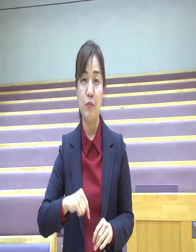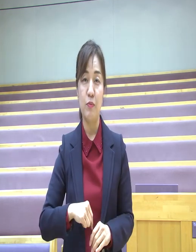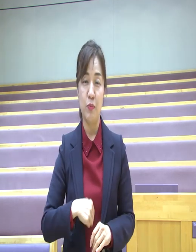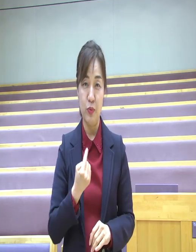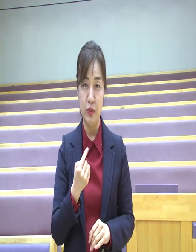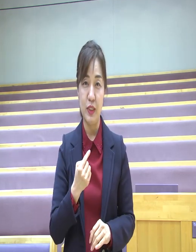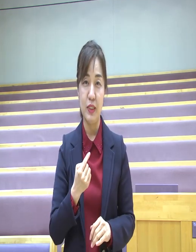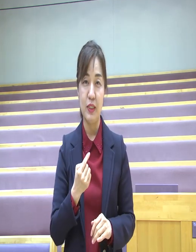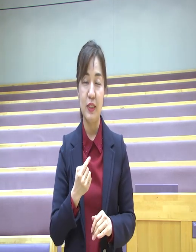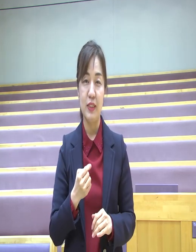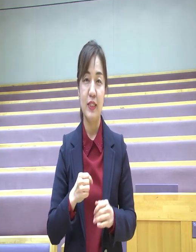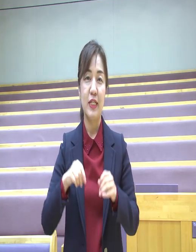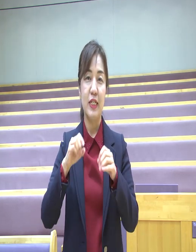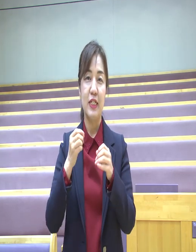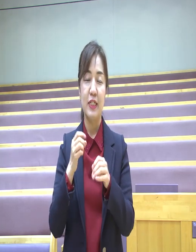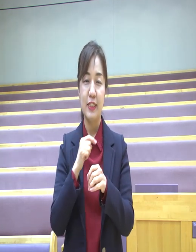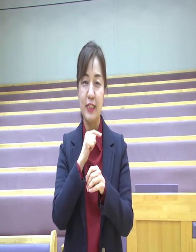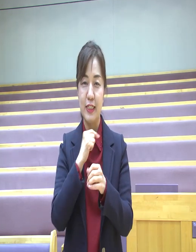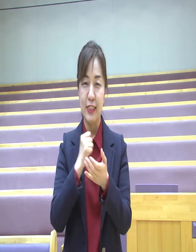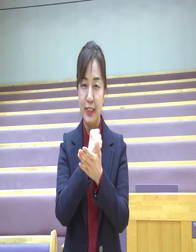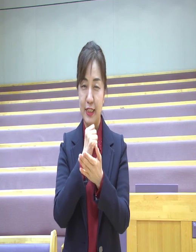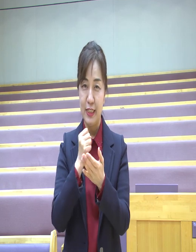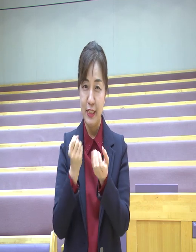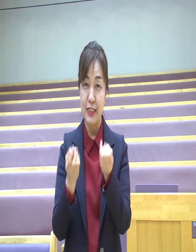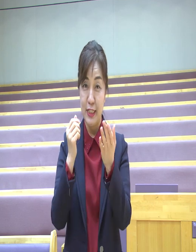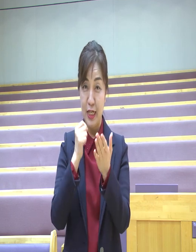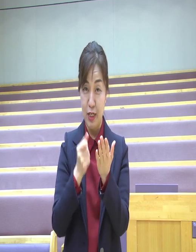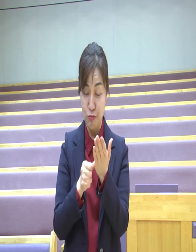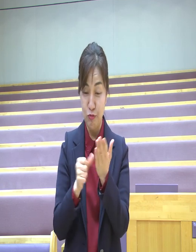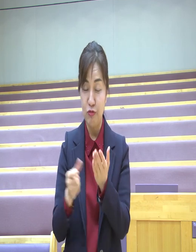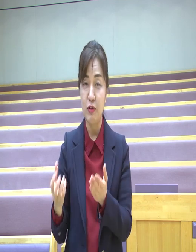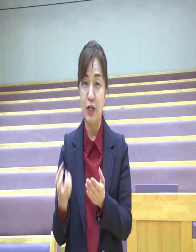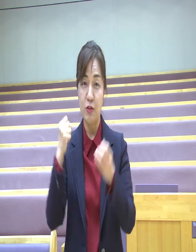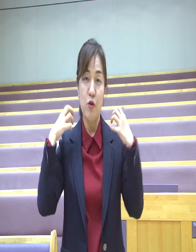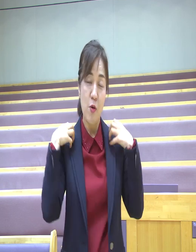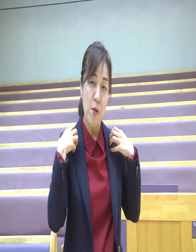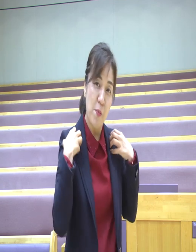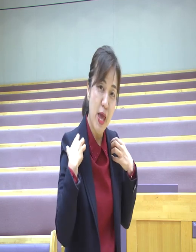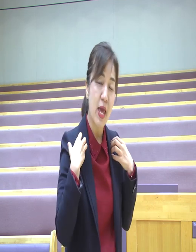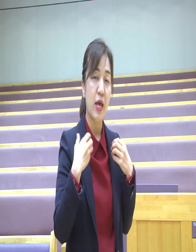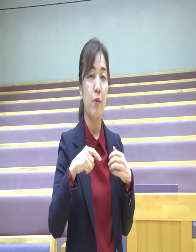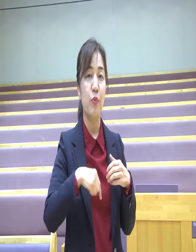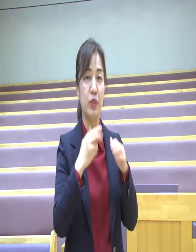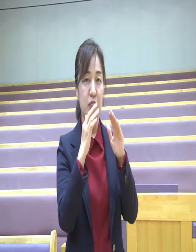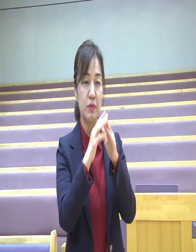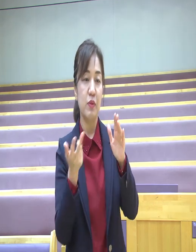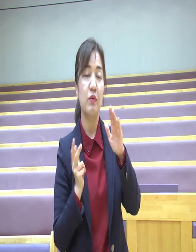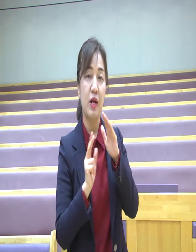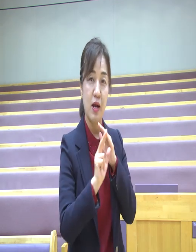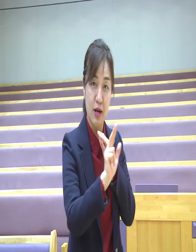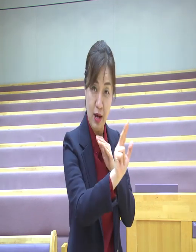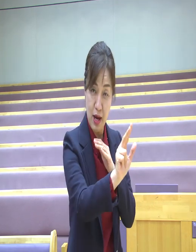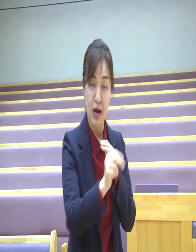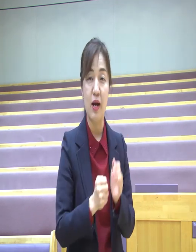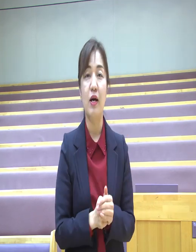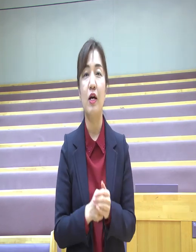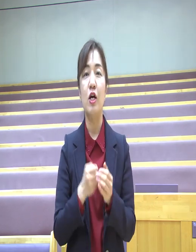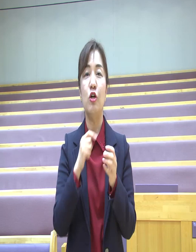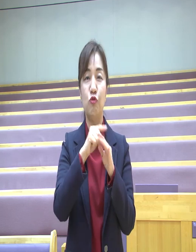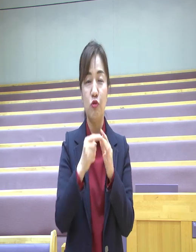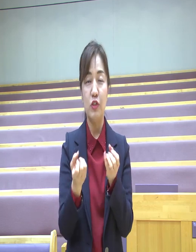희생 제물을 어깨에 메고 성전에 나와 자기들의 처소로 돌아가 유월절의 절정이라 말할 수